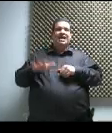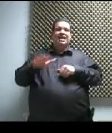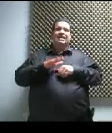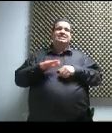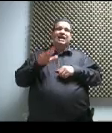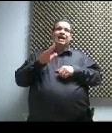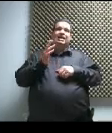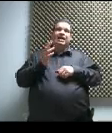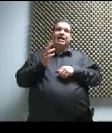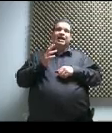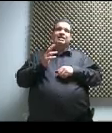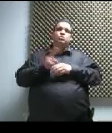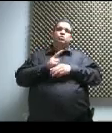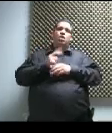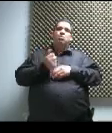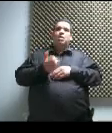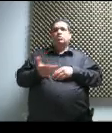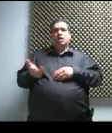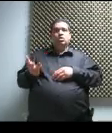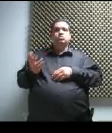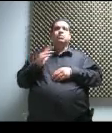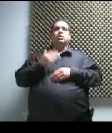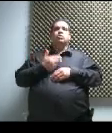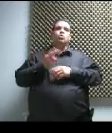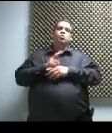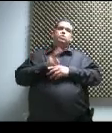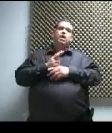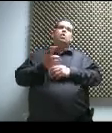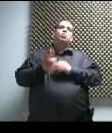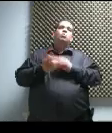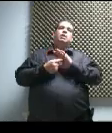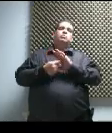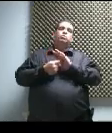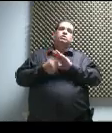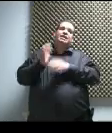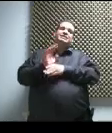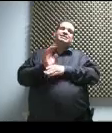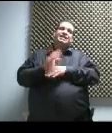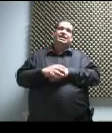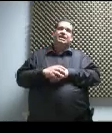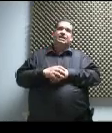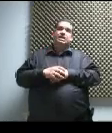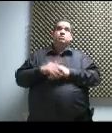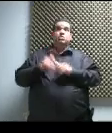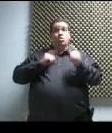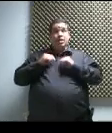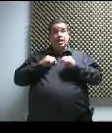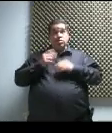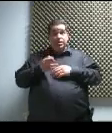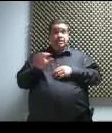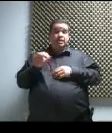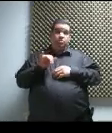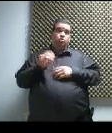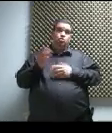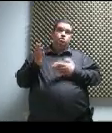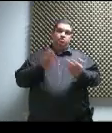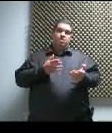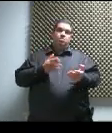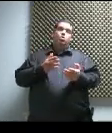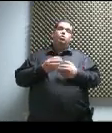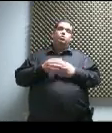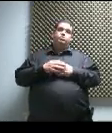siendo utilizado por otras cosas para nosotros utilizarlo para dar cine. Y hemos dado teatro. De hecho, ahí nosotros llevamos